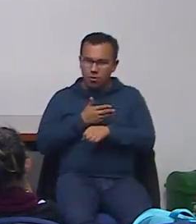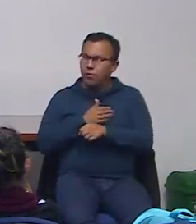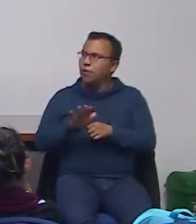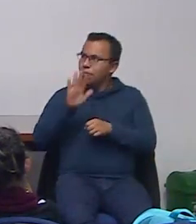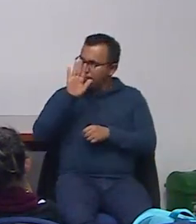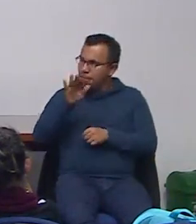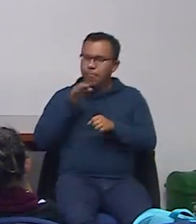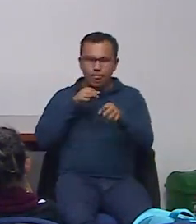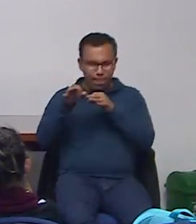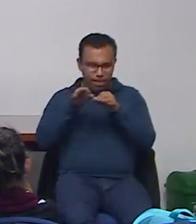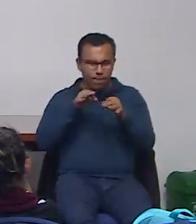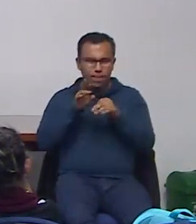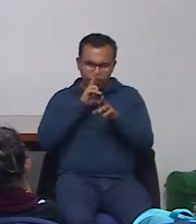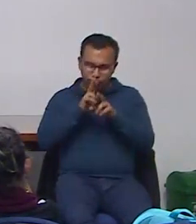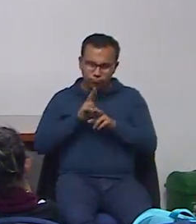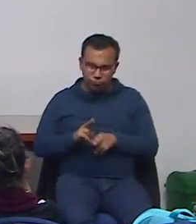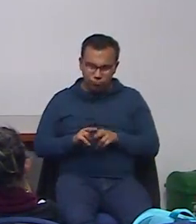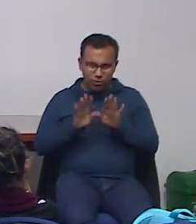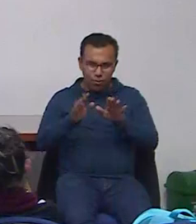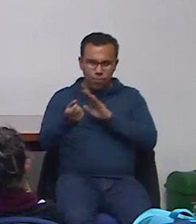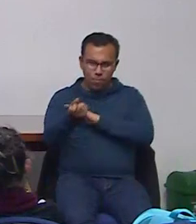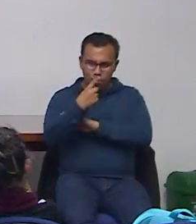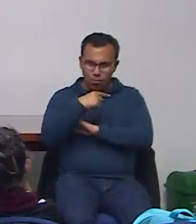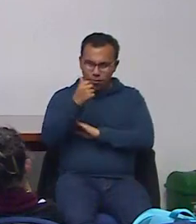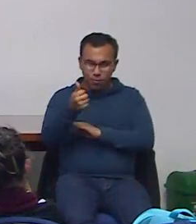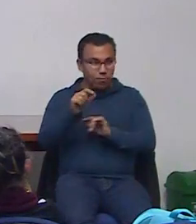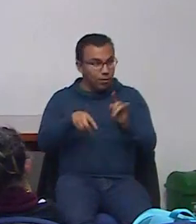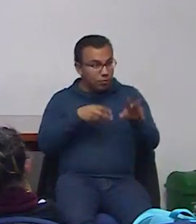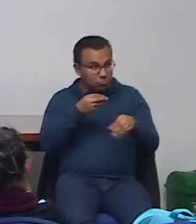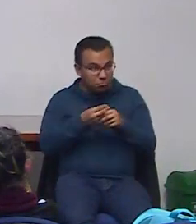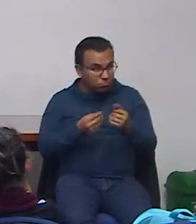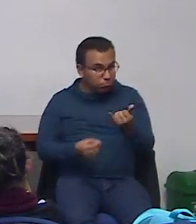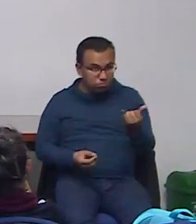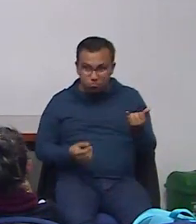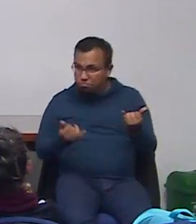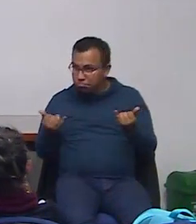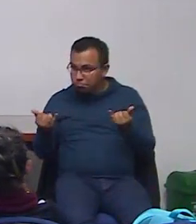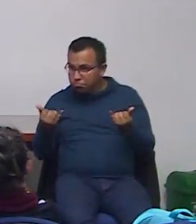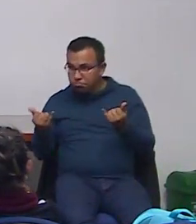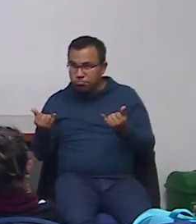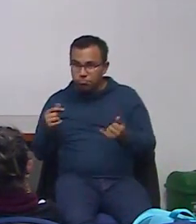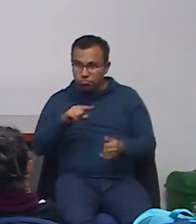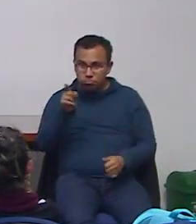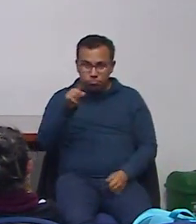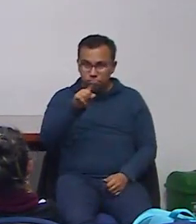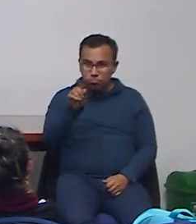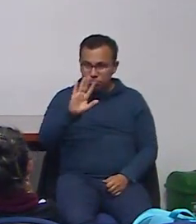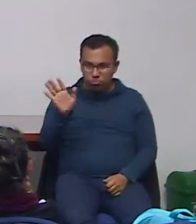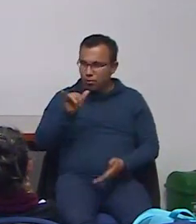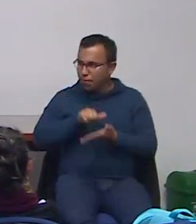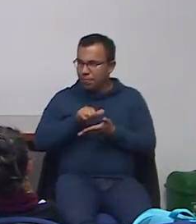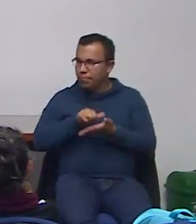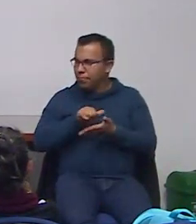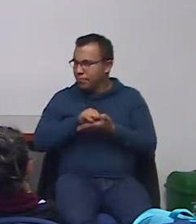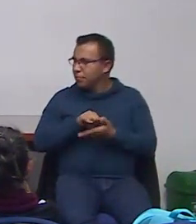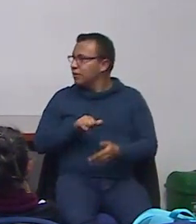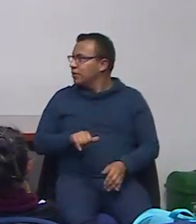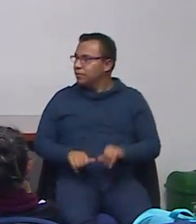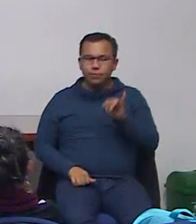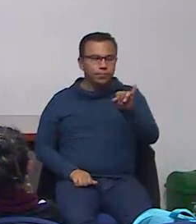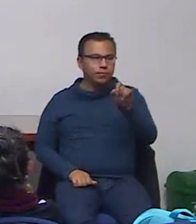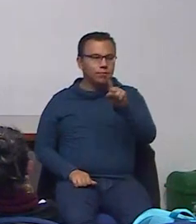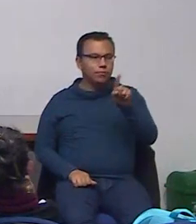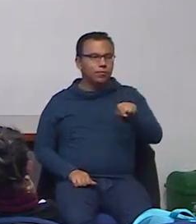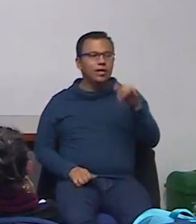ya les voy a contestar esa pregunta pero muy buena esa pregunta alguien iba a preguntar algo diferente tú también tú no lo el hizo eso